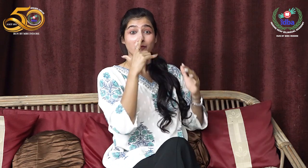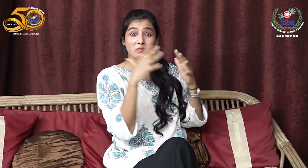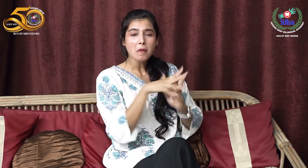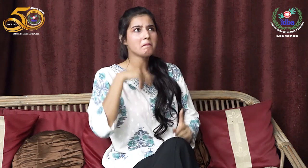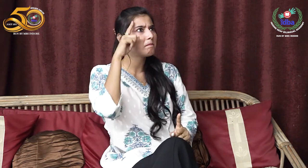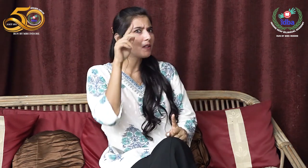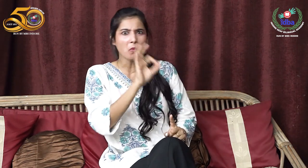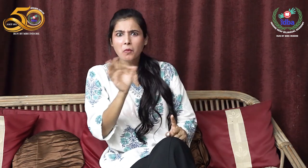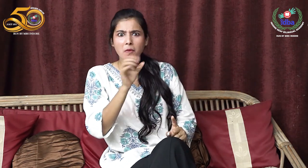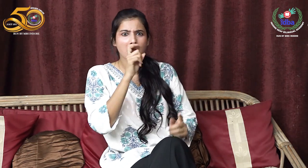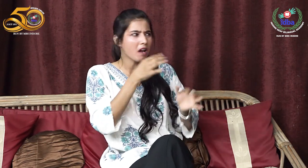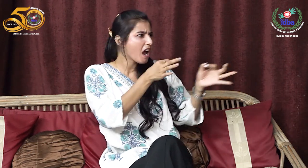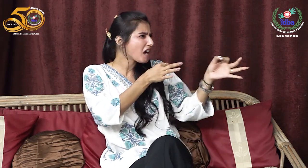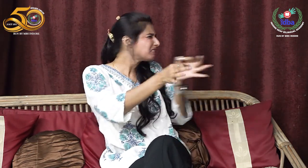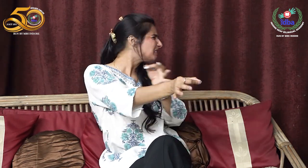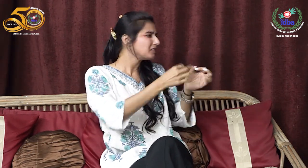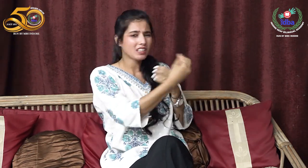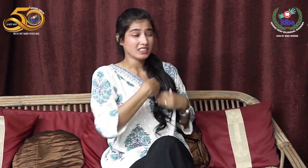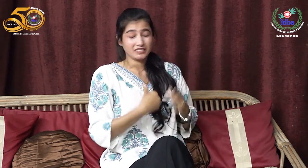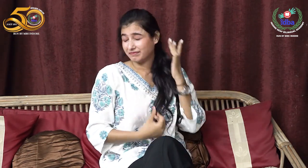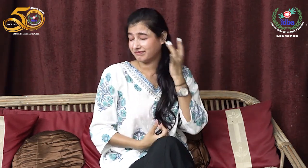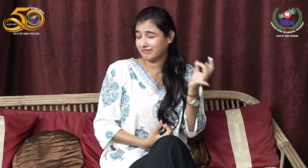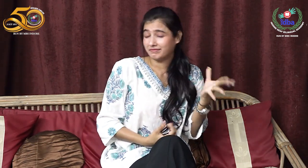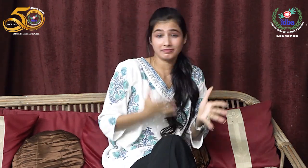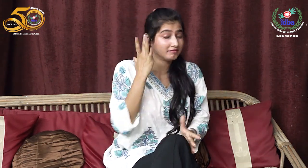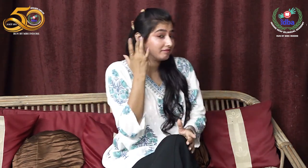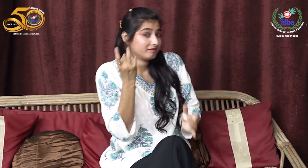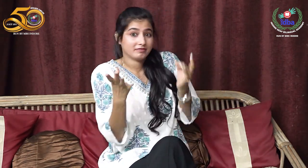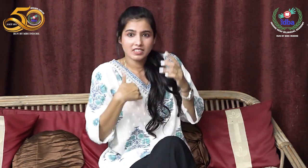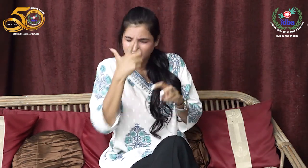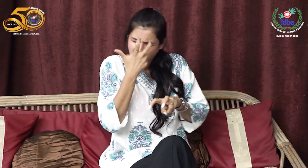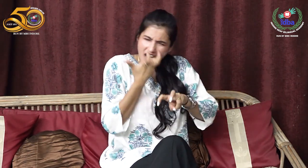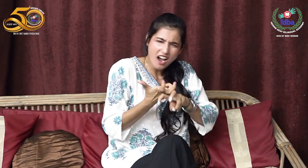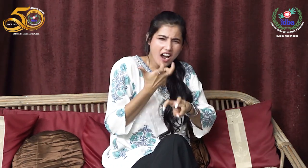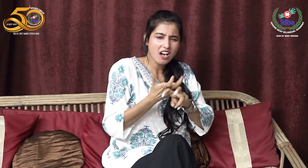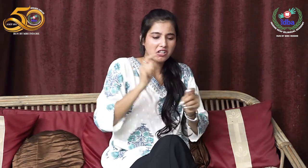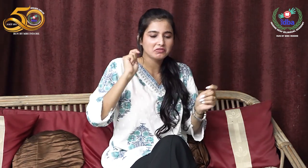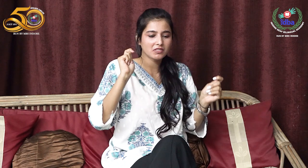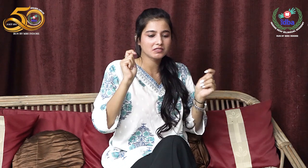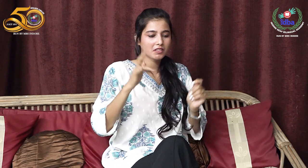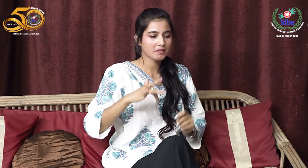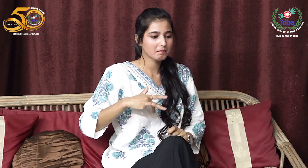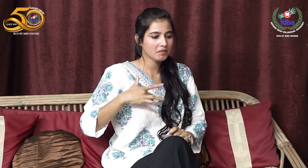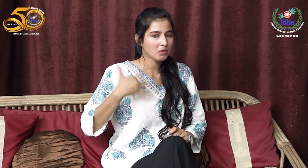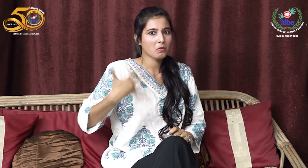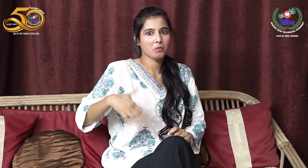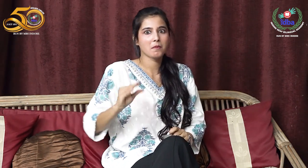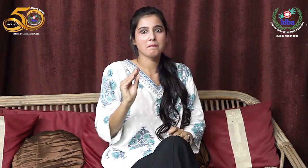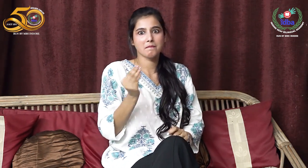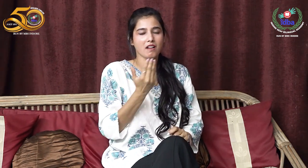थी, ममता मैम जो है वो भी मुझे बहुत समझाती थी, पर मैं एकदम इग्नोर करती थी, मुझे बिल्कुल भी नहीं पसंद था। बट धीरे धीरे फिर मुझे मेरे अंदर